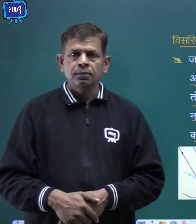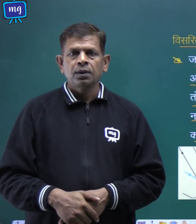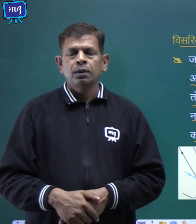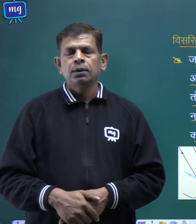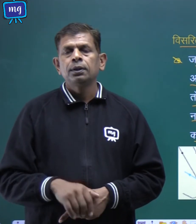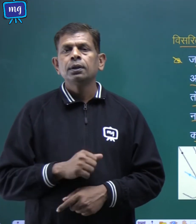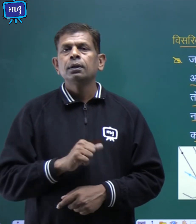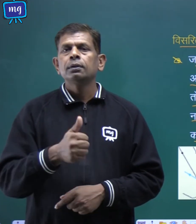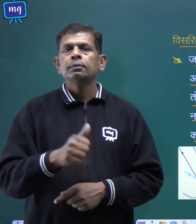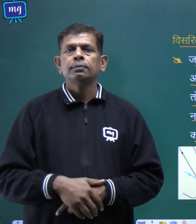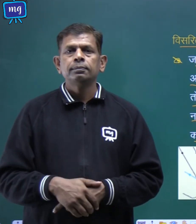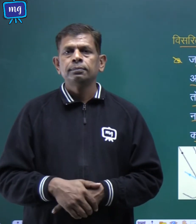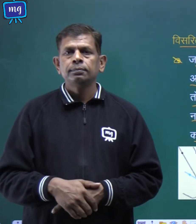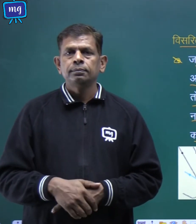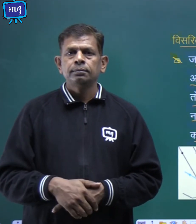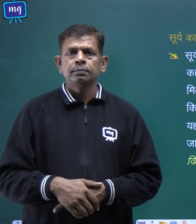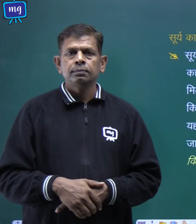ठीक है।